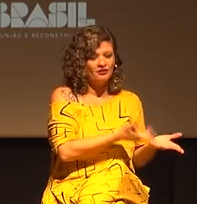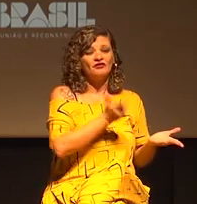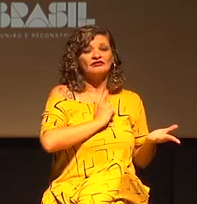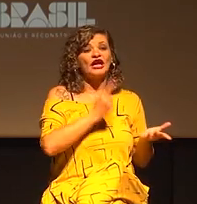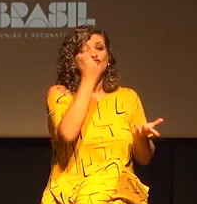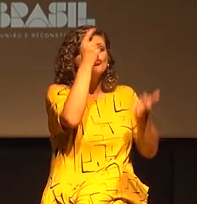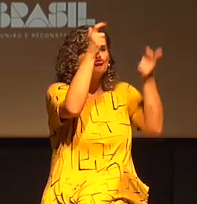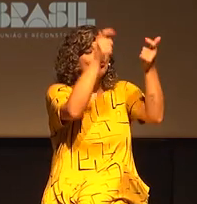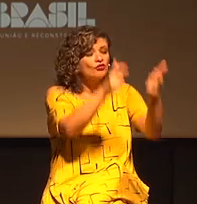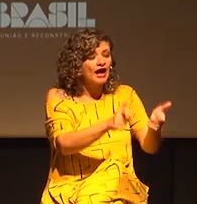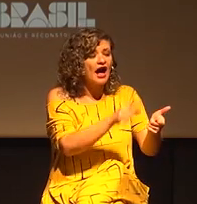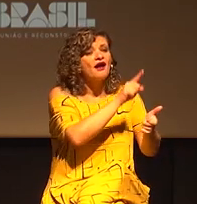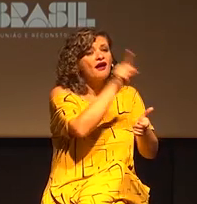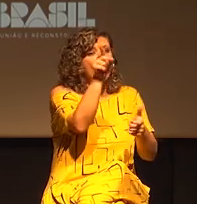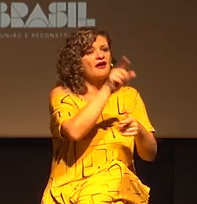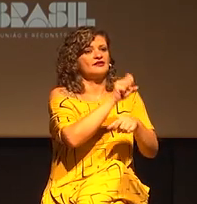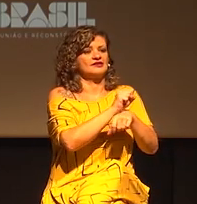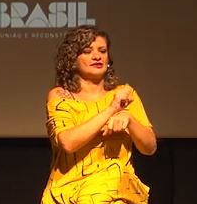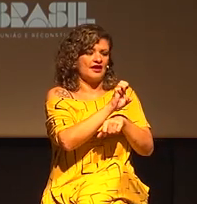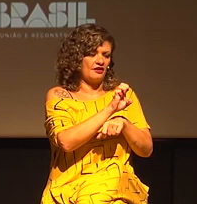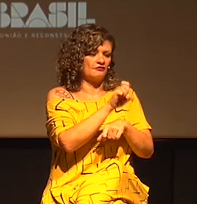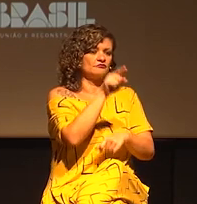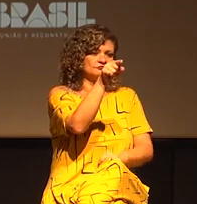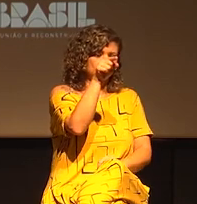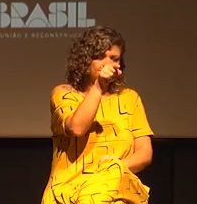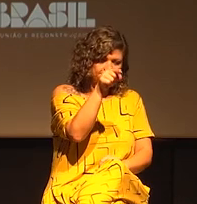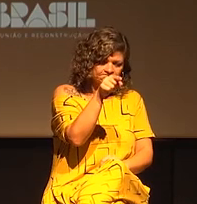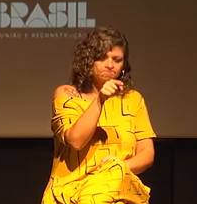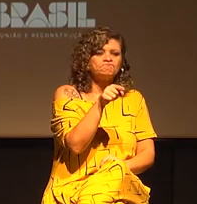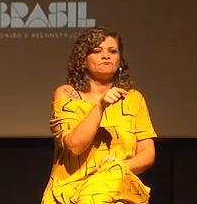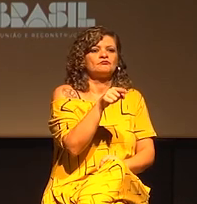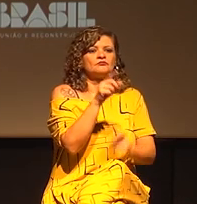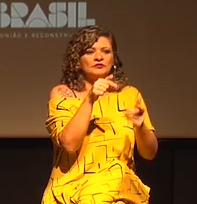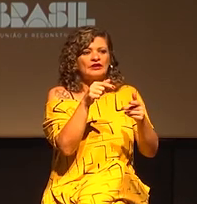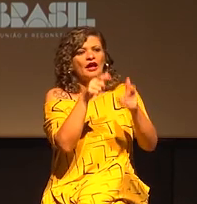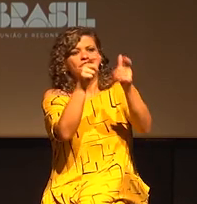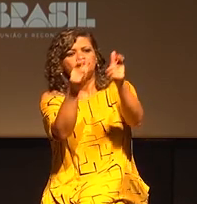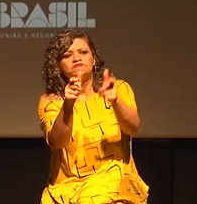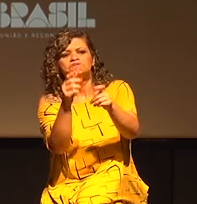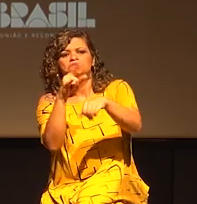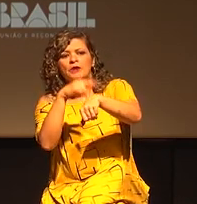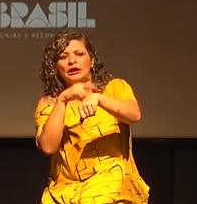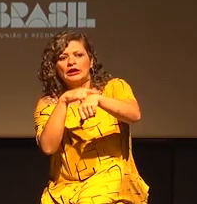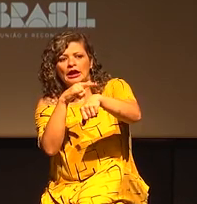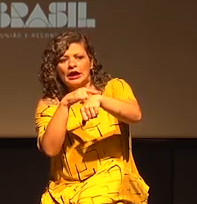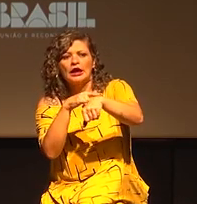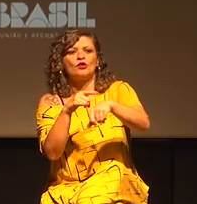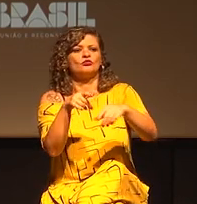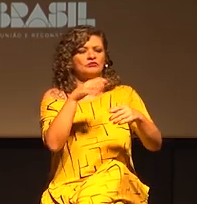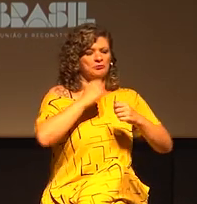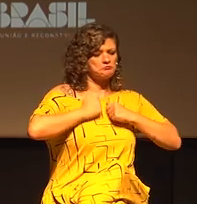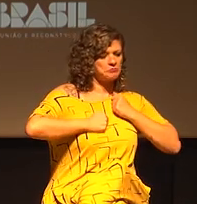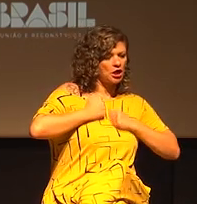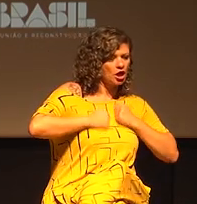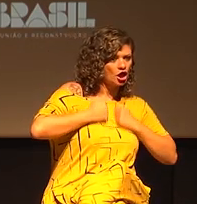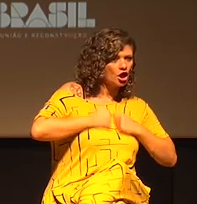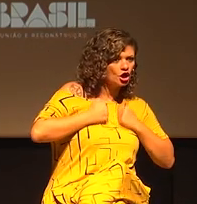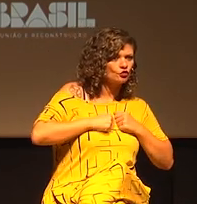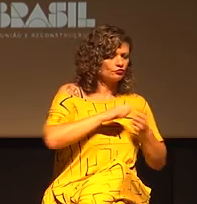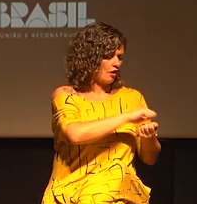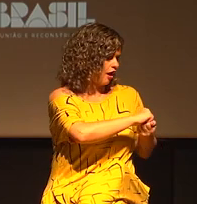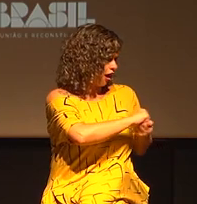cidadania na região da Sé que tem o lugar pro banheiro tem banheiro tem banho tem